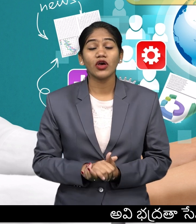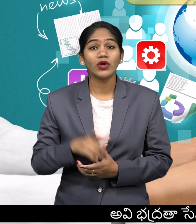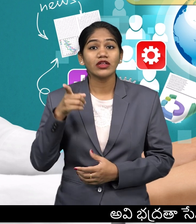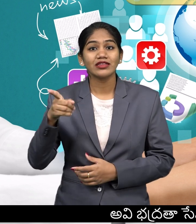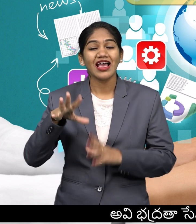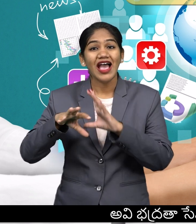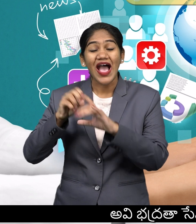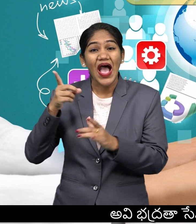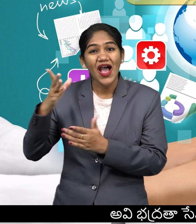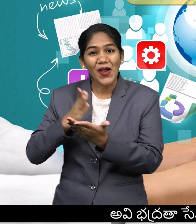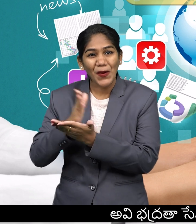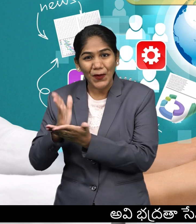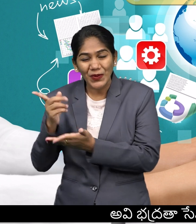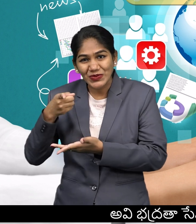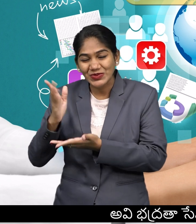చేస్తాయి.